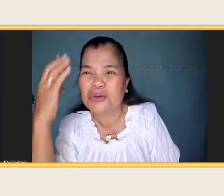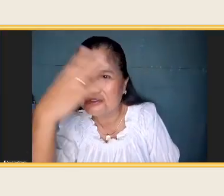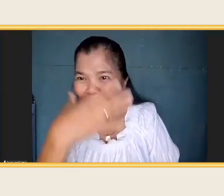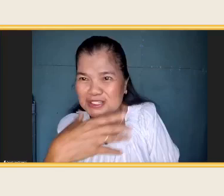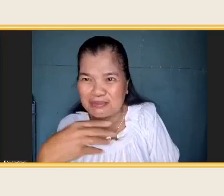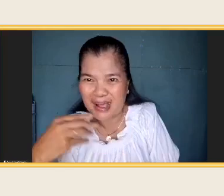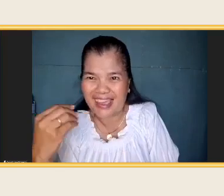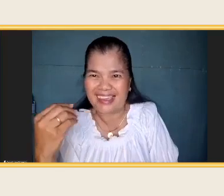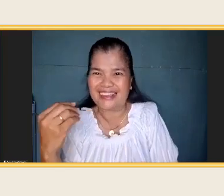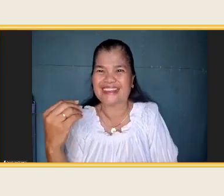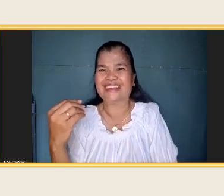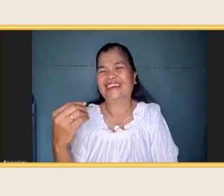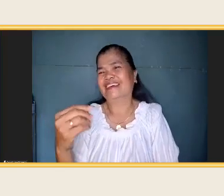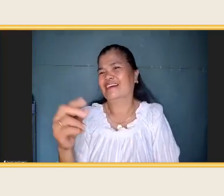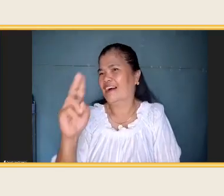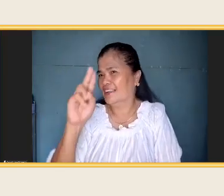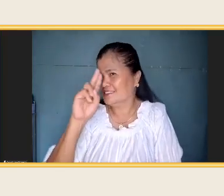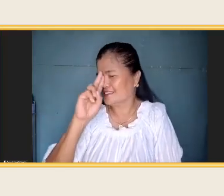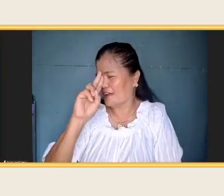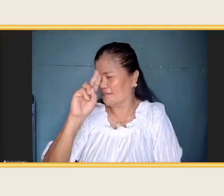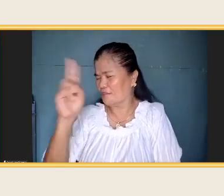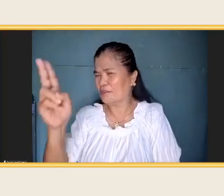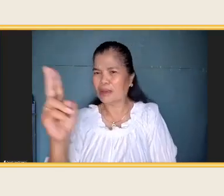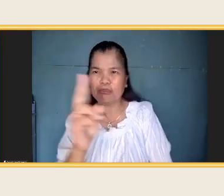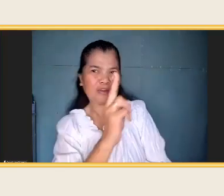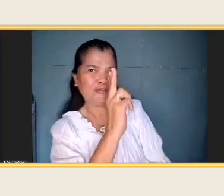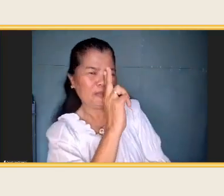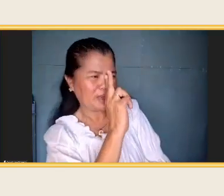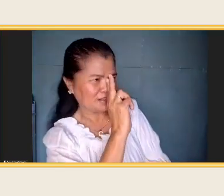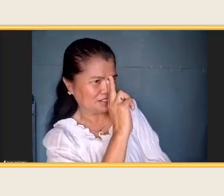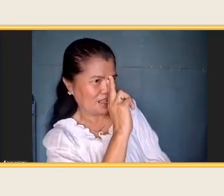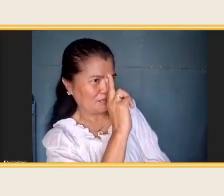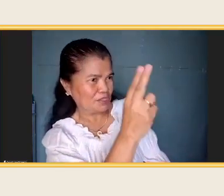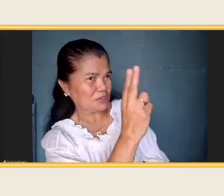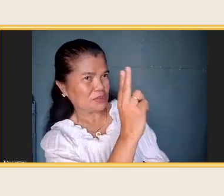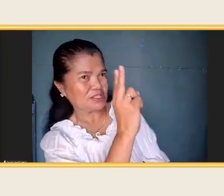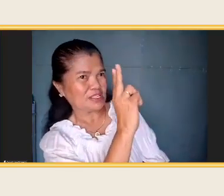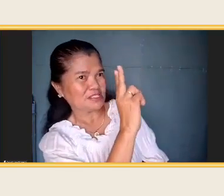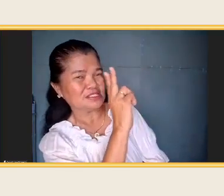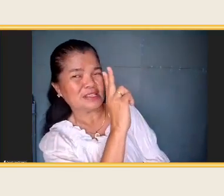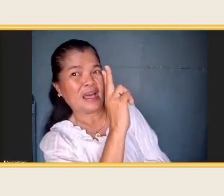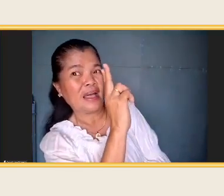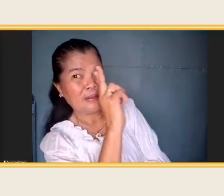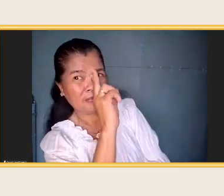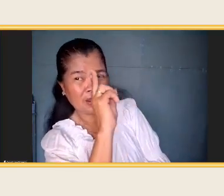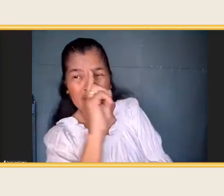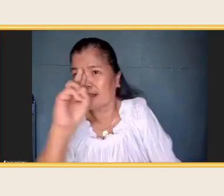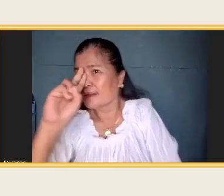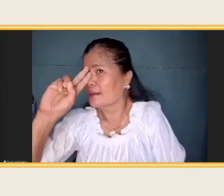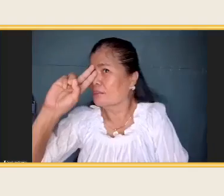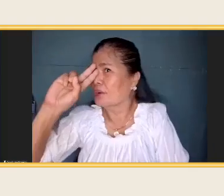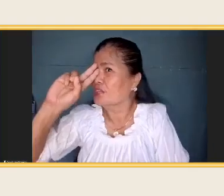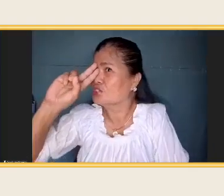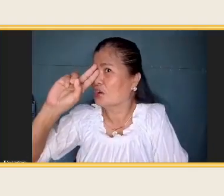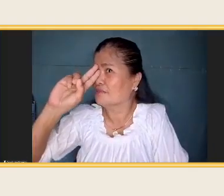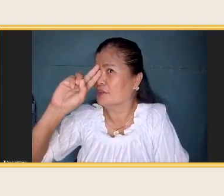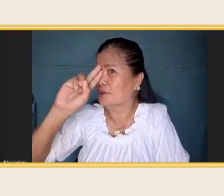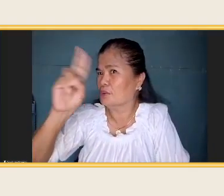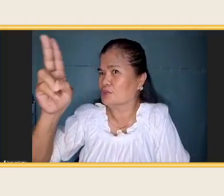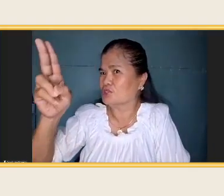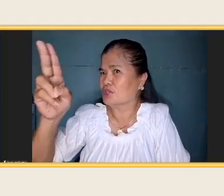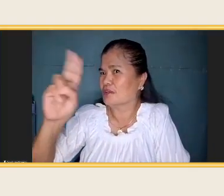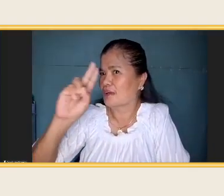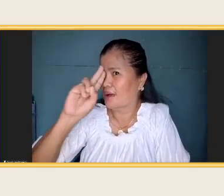a beautiful smile. Handsome. Pag may beautiful, may handsome. This represents the bridge